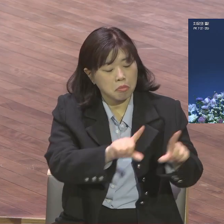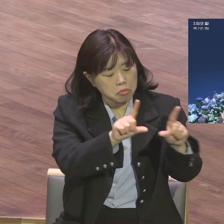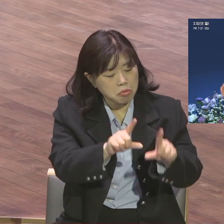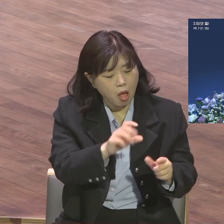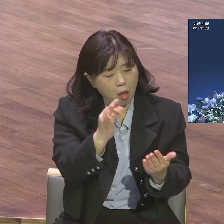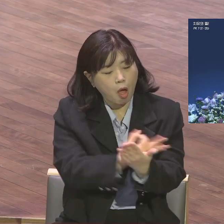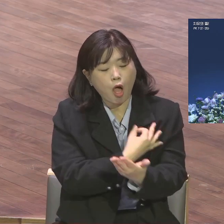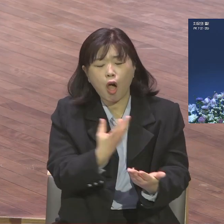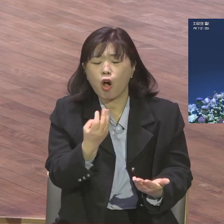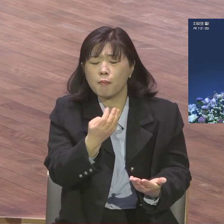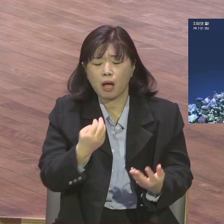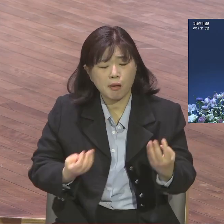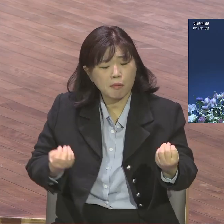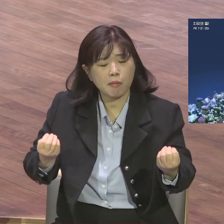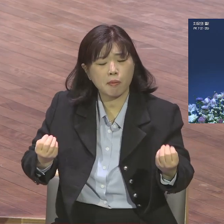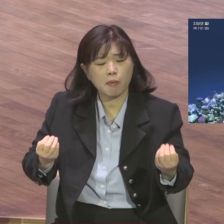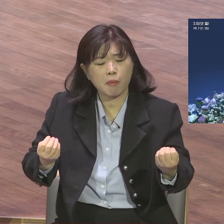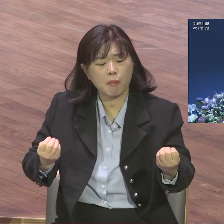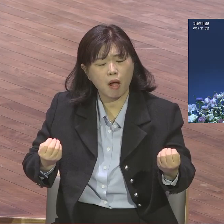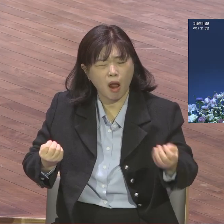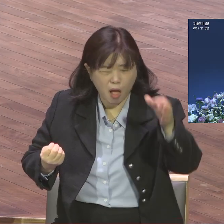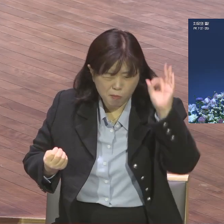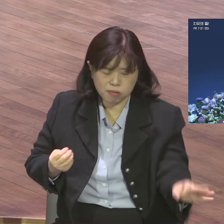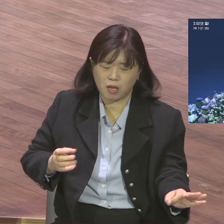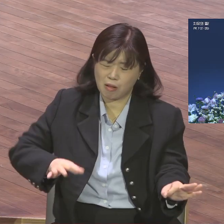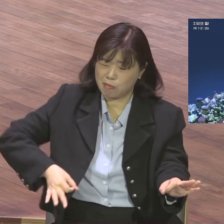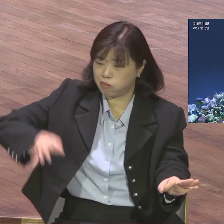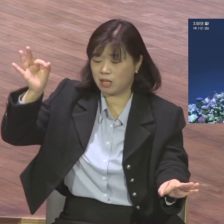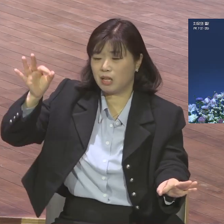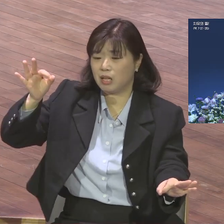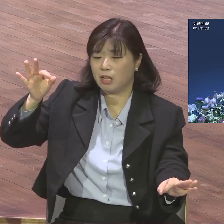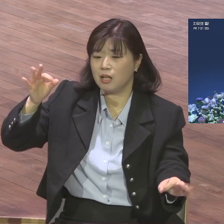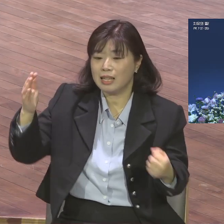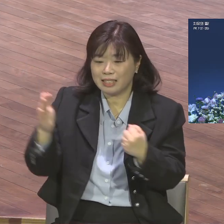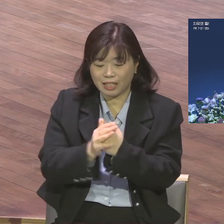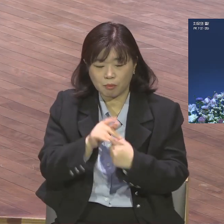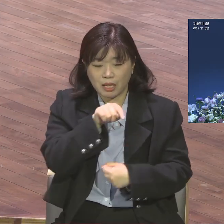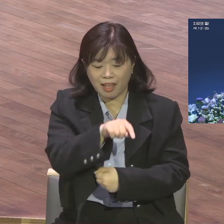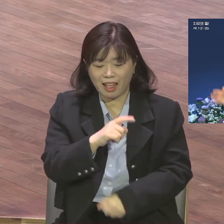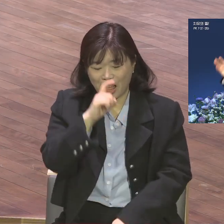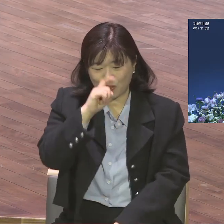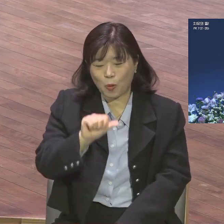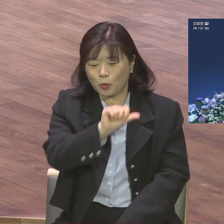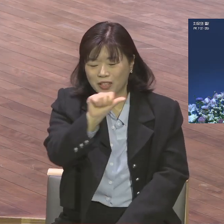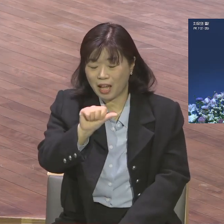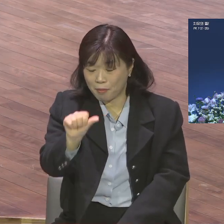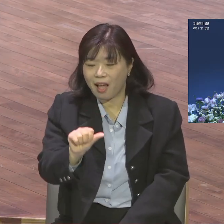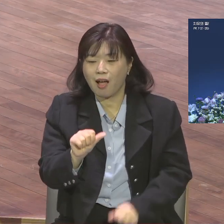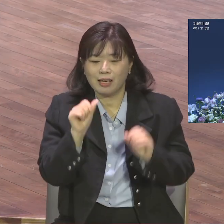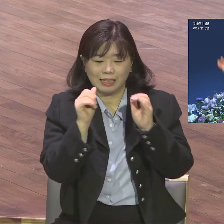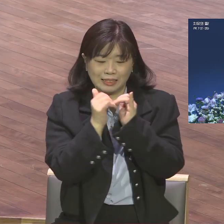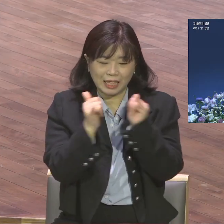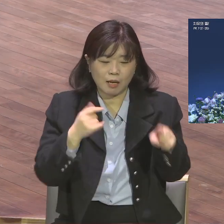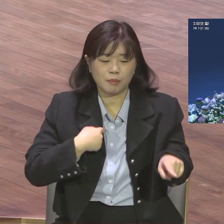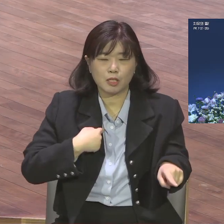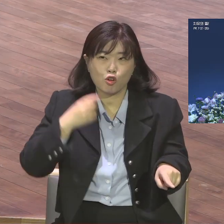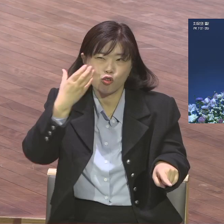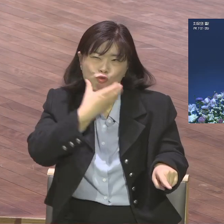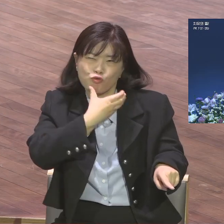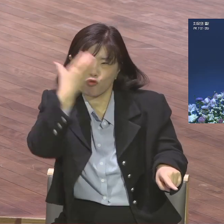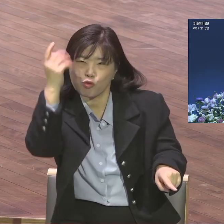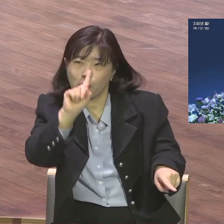있어요. 그들이 한국은 꿈이요, 꿈. 한국에 와서 200만 원 번다. 한 달이라면